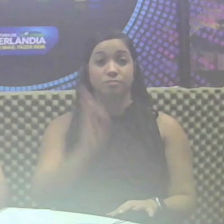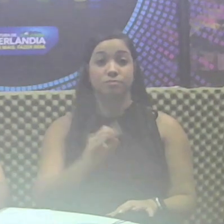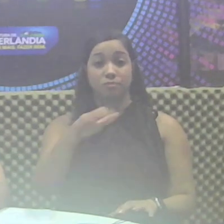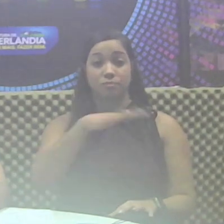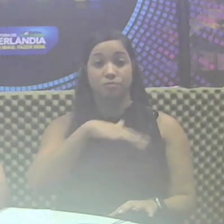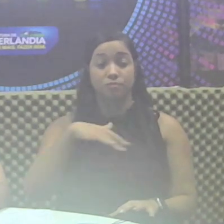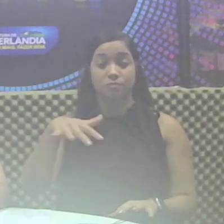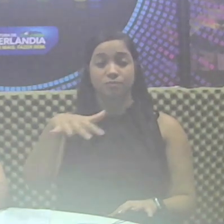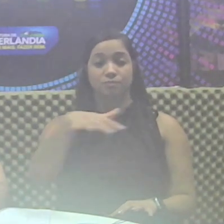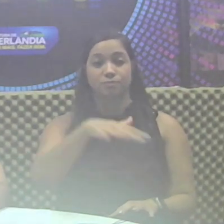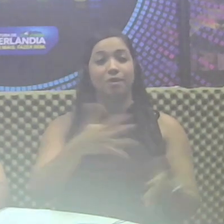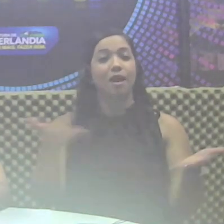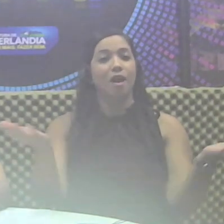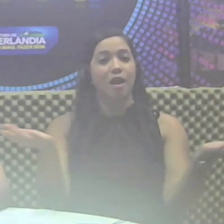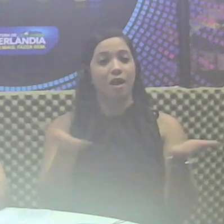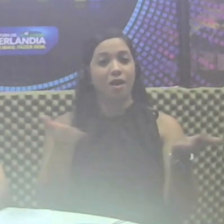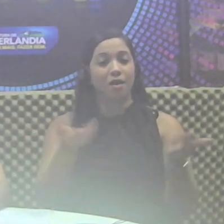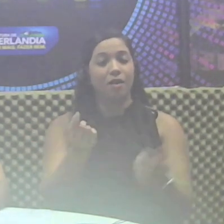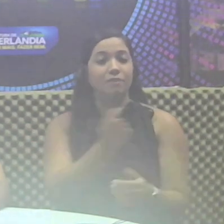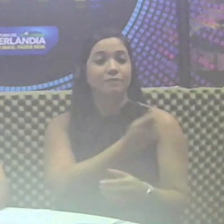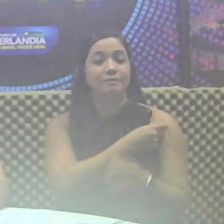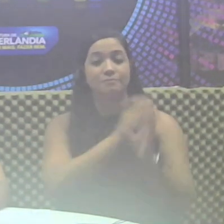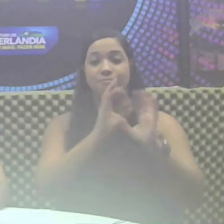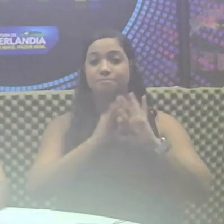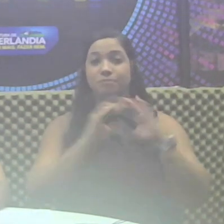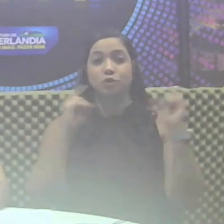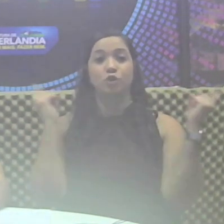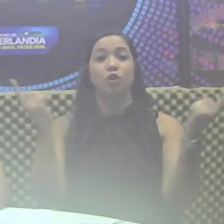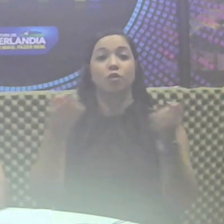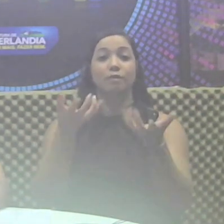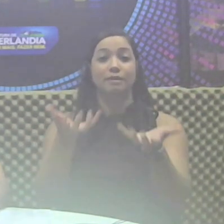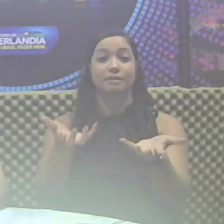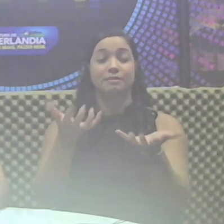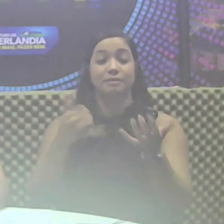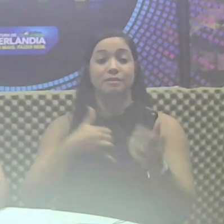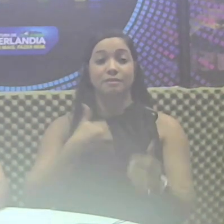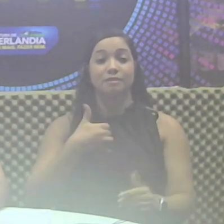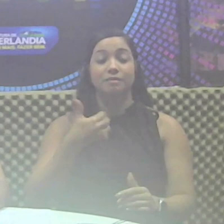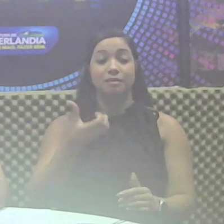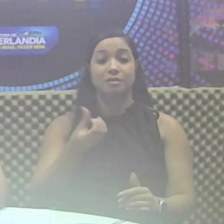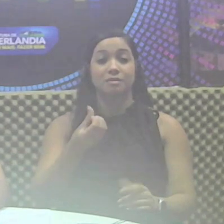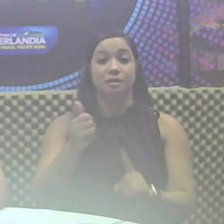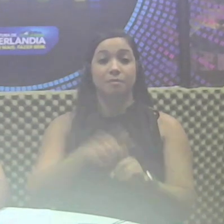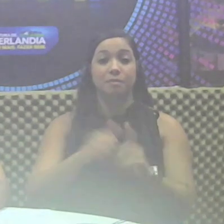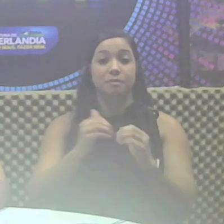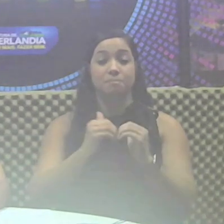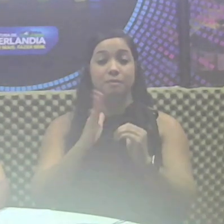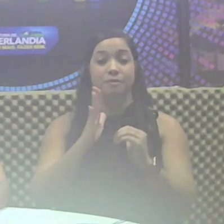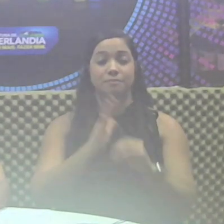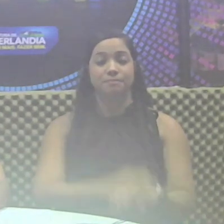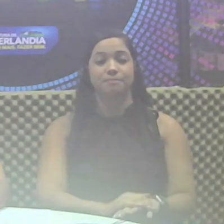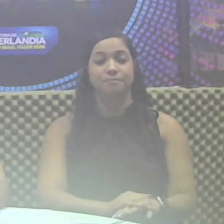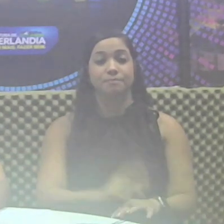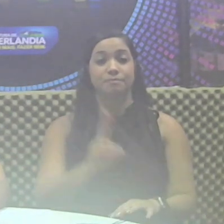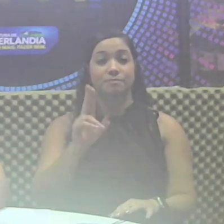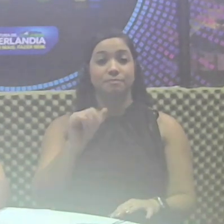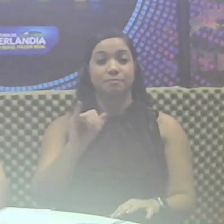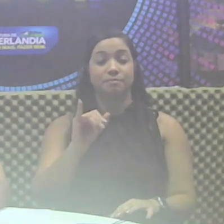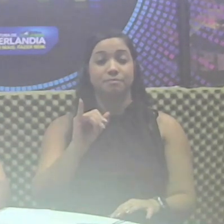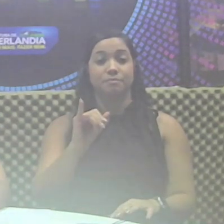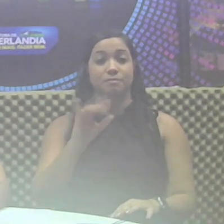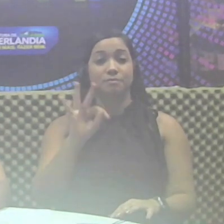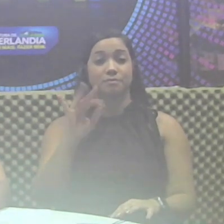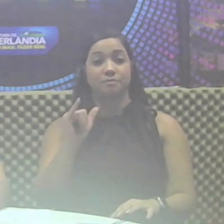público. Agora, a vacina está disponível para todos acima dos 6 meses de vida, nas UAIs dos bairros